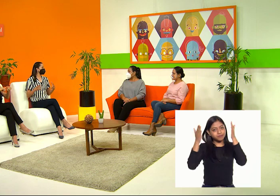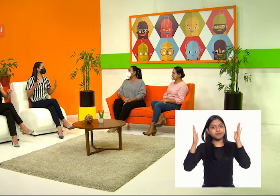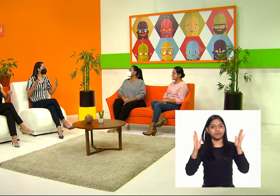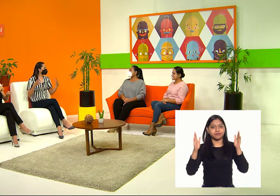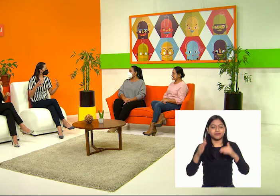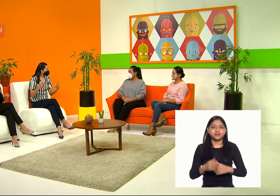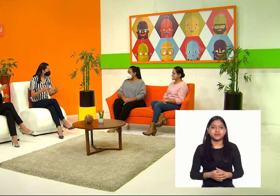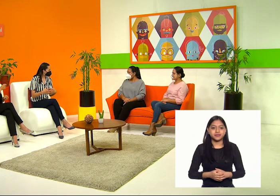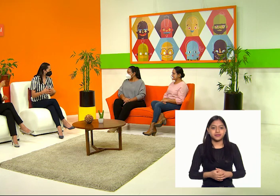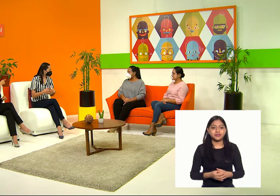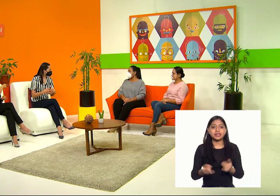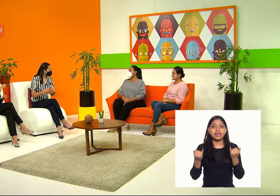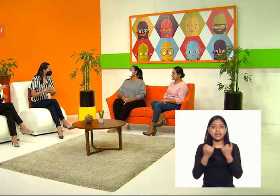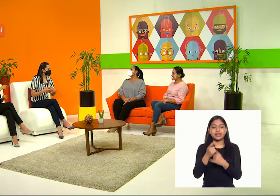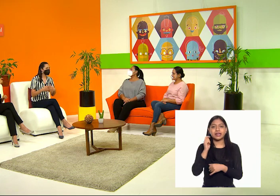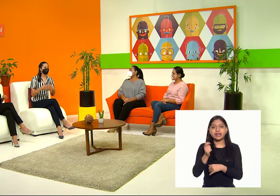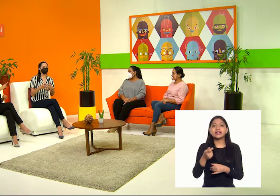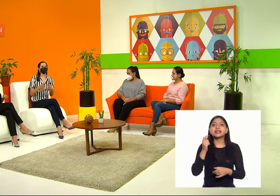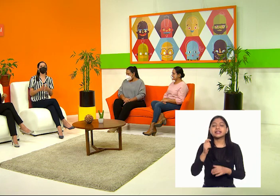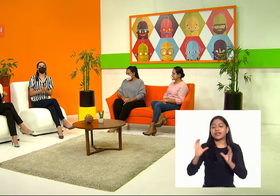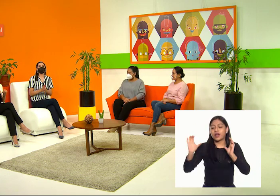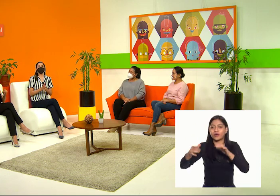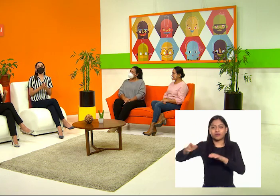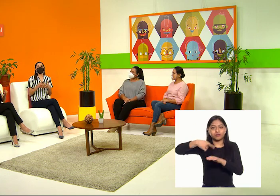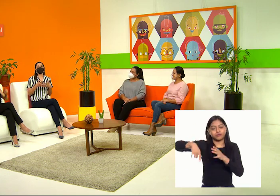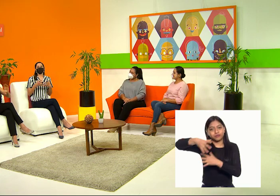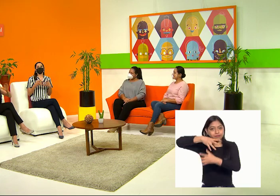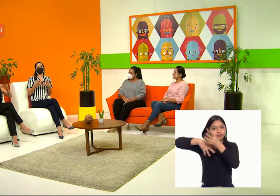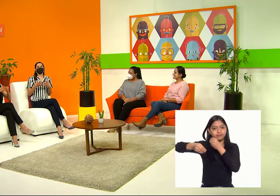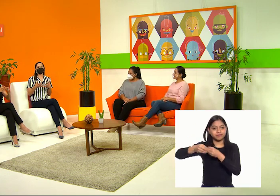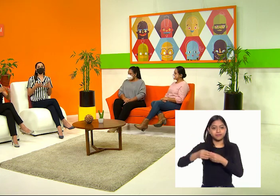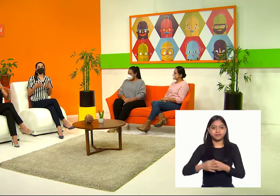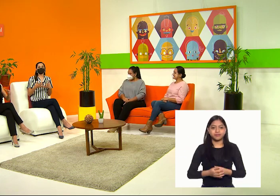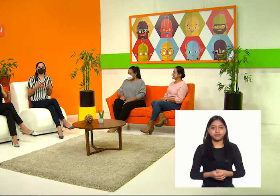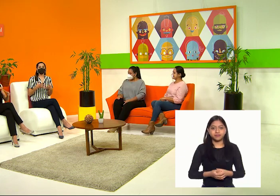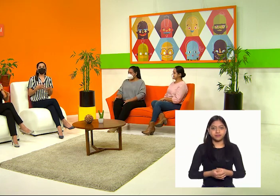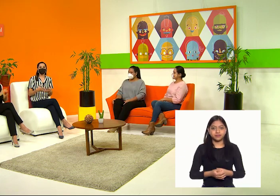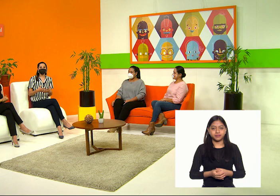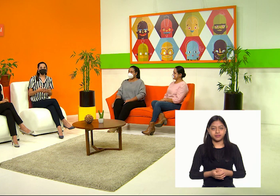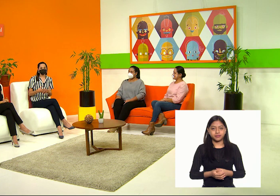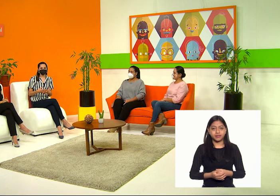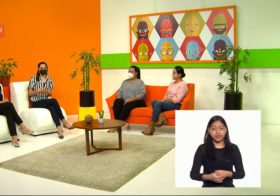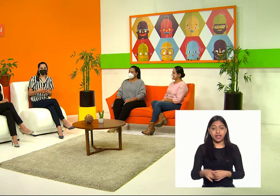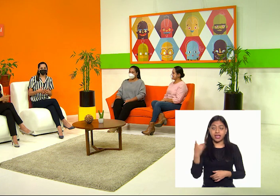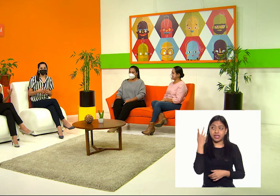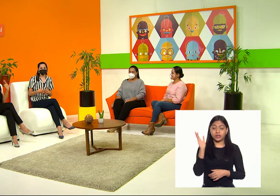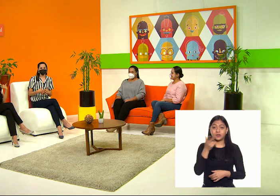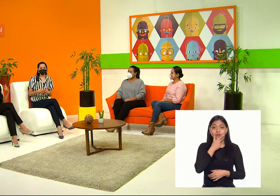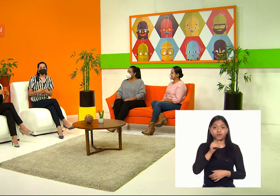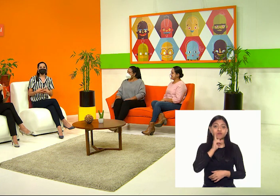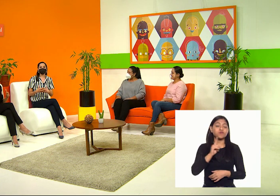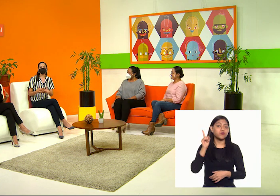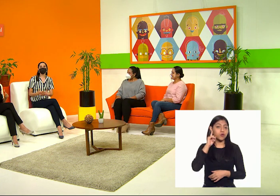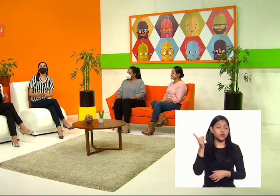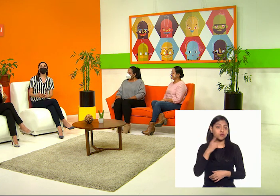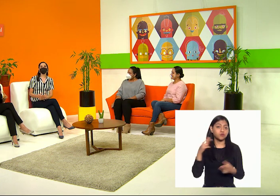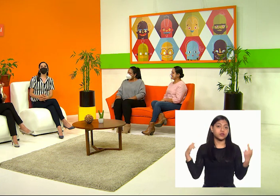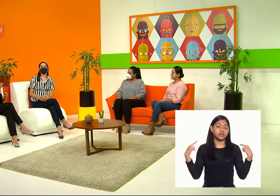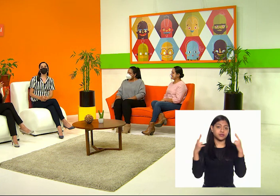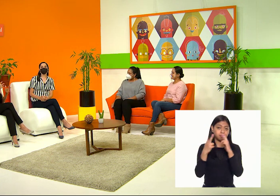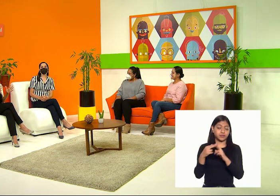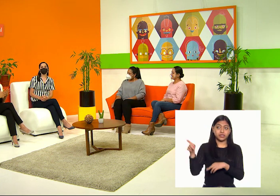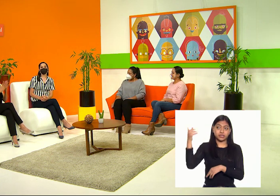mismo tiempo generando una comunidad, ¿no? Así es. Las y los maestros sordos participan en el